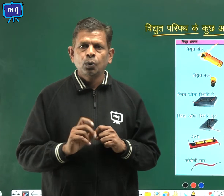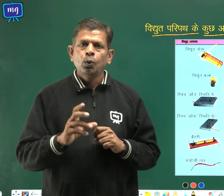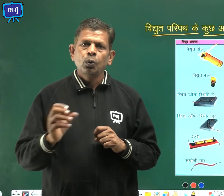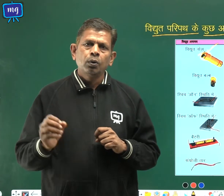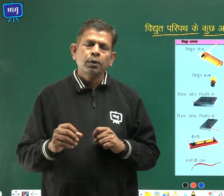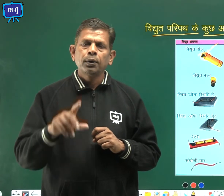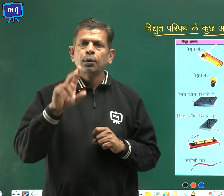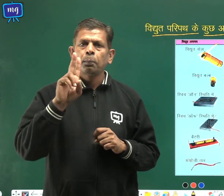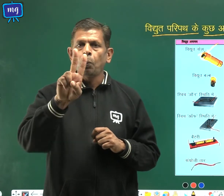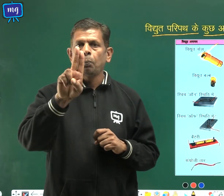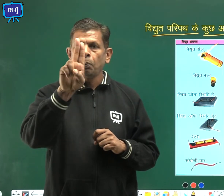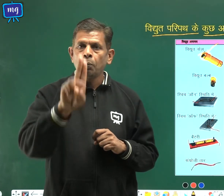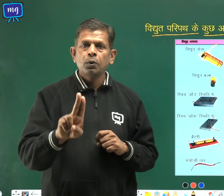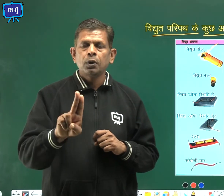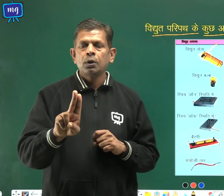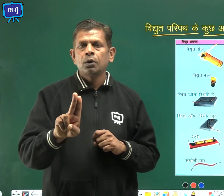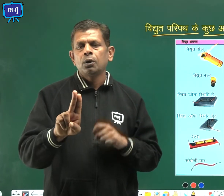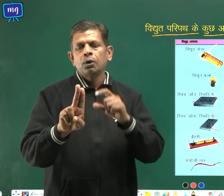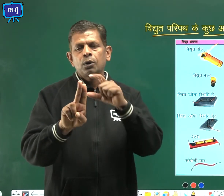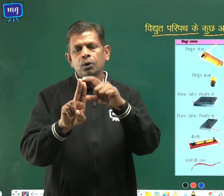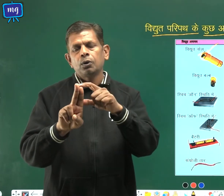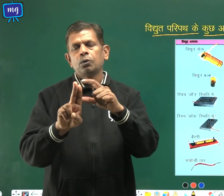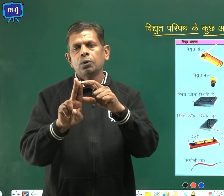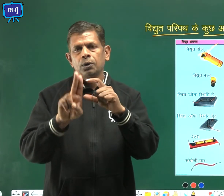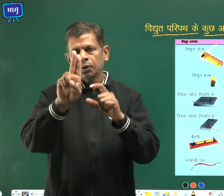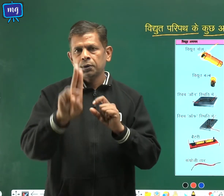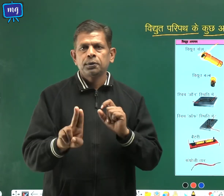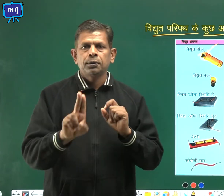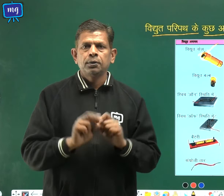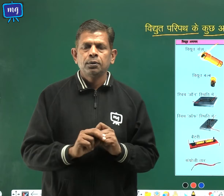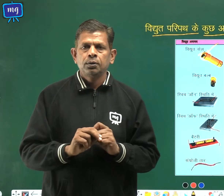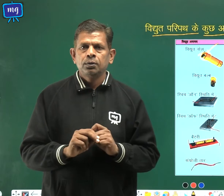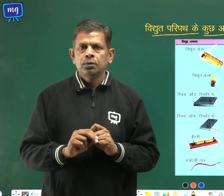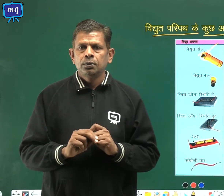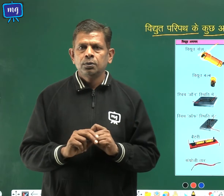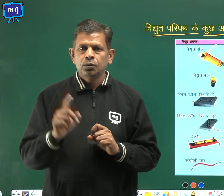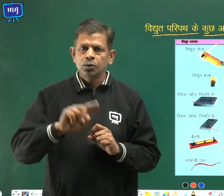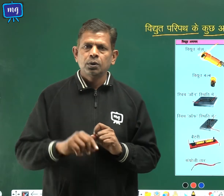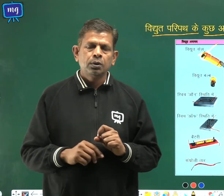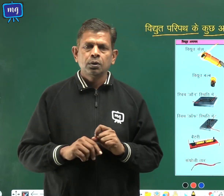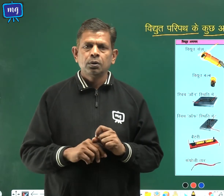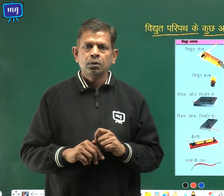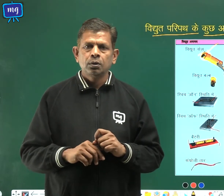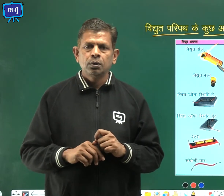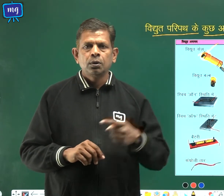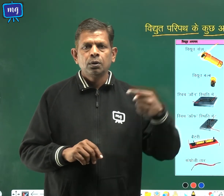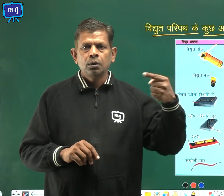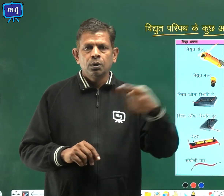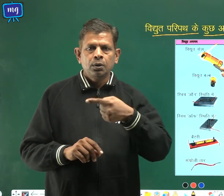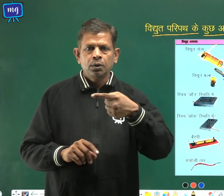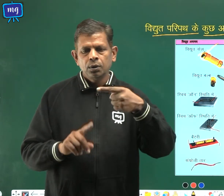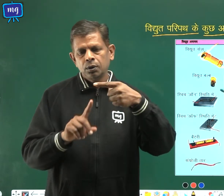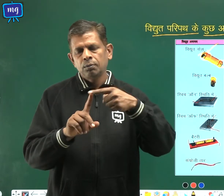और एक मोटी एवं छोटी रेखा खींचेंगे जो कि ऋण टर्मिनल